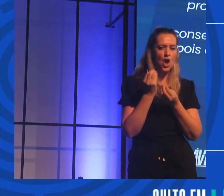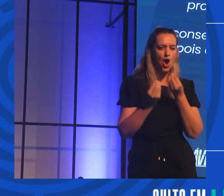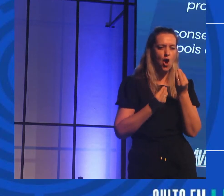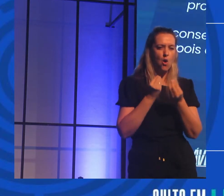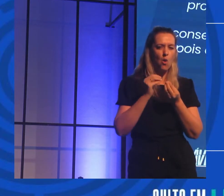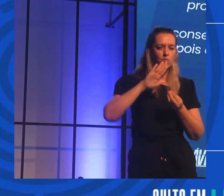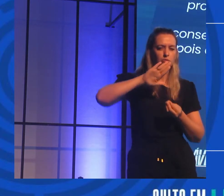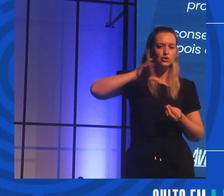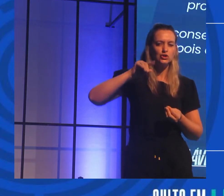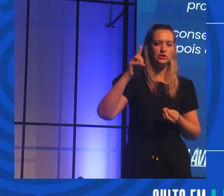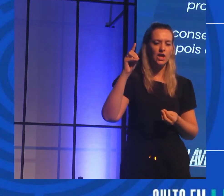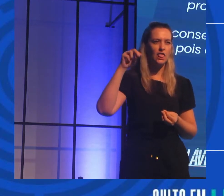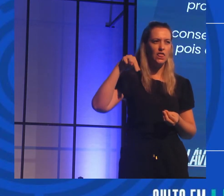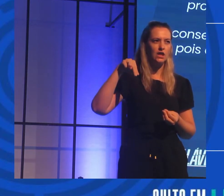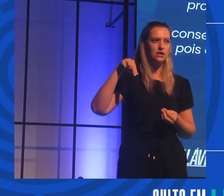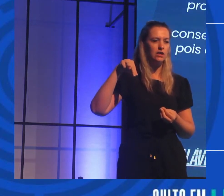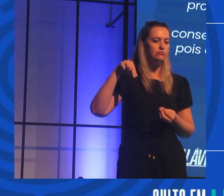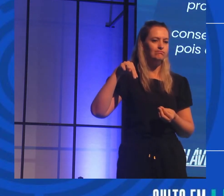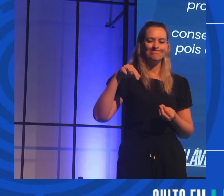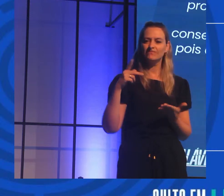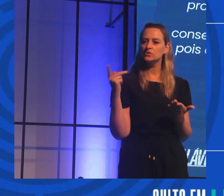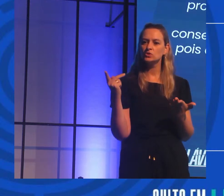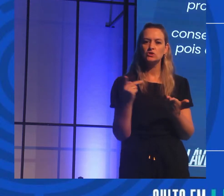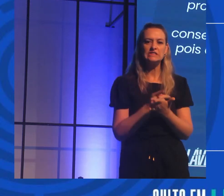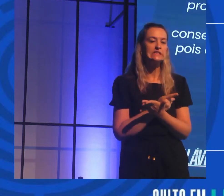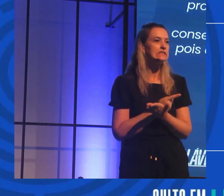governamental, mas nada conseguiram.